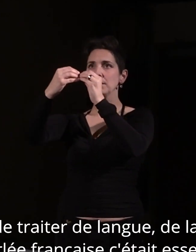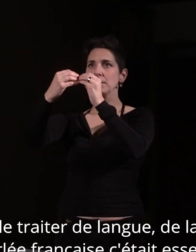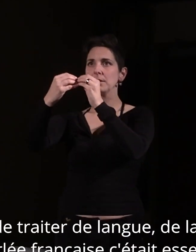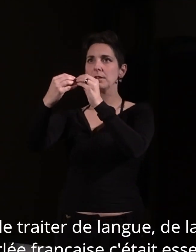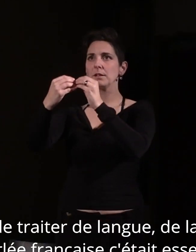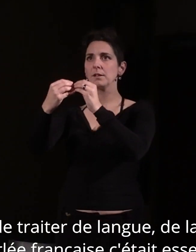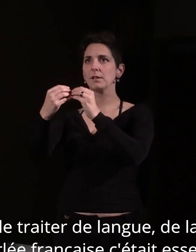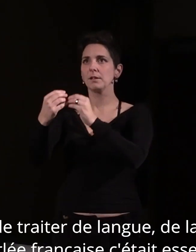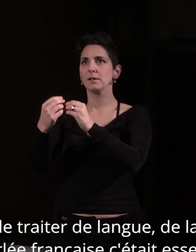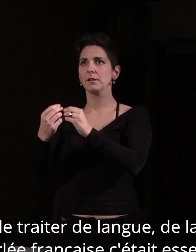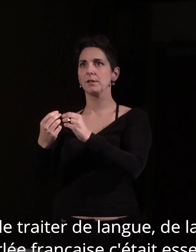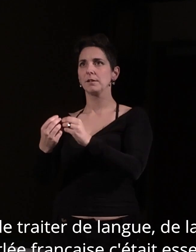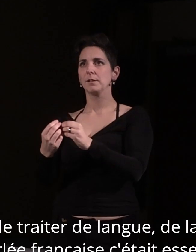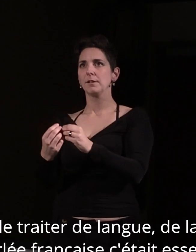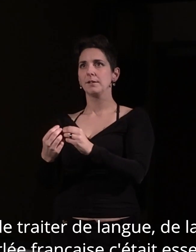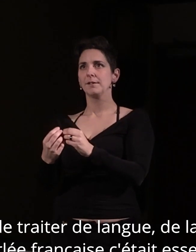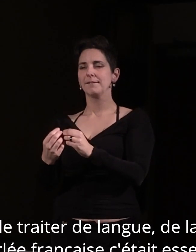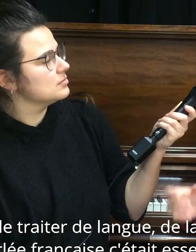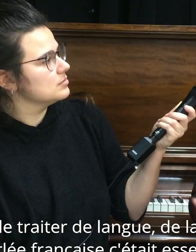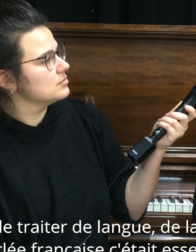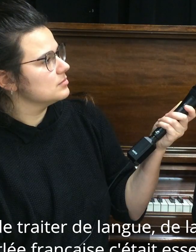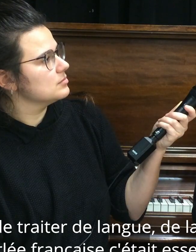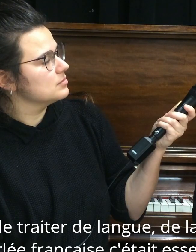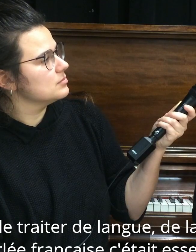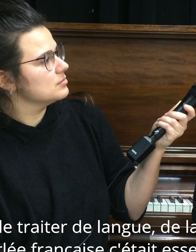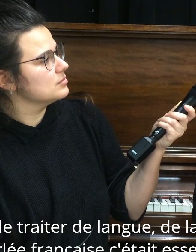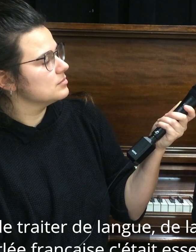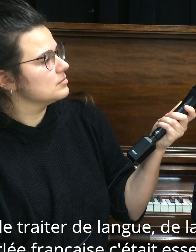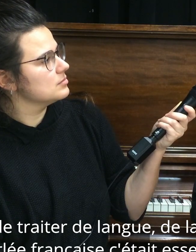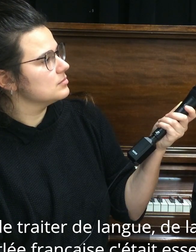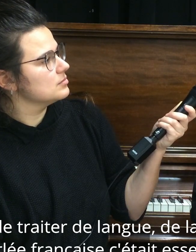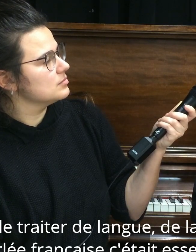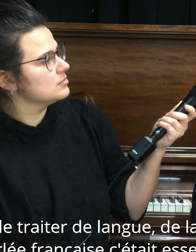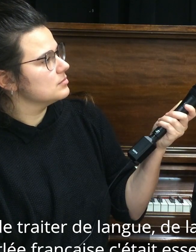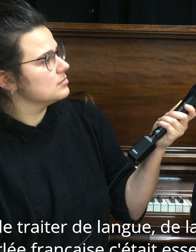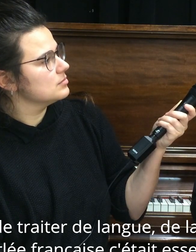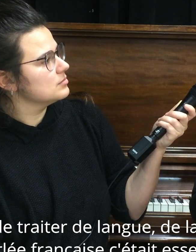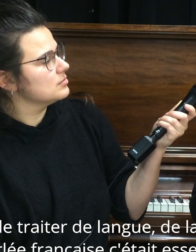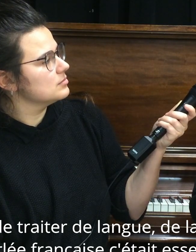moi, de traiter les langues, la langue des signes et la langue parlée, français,